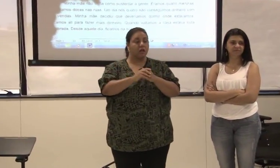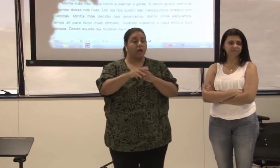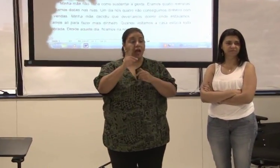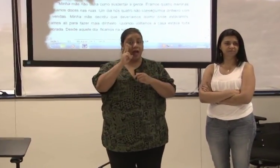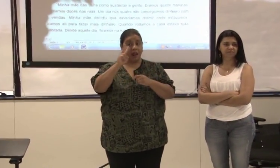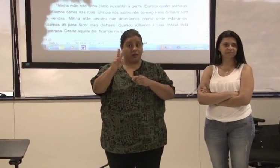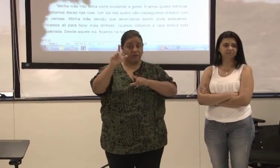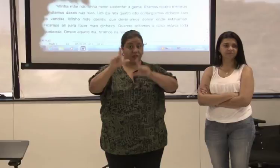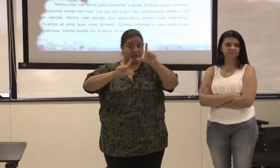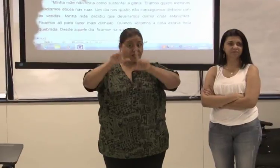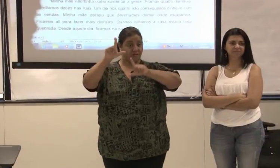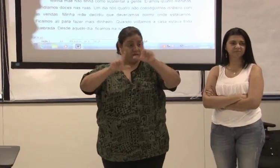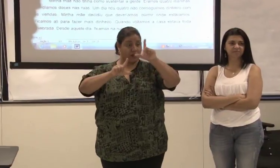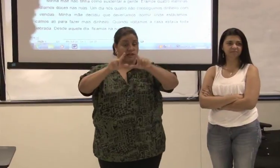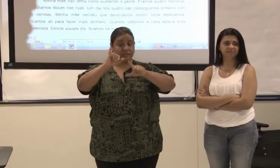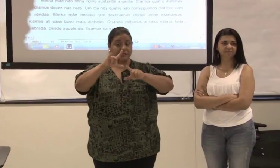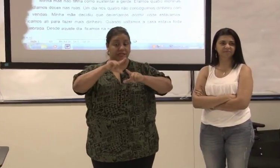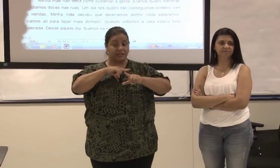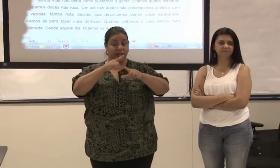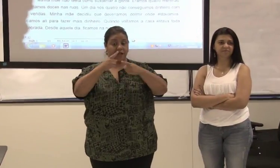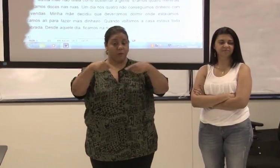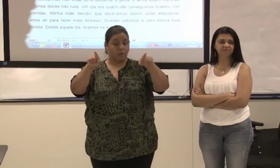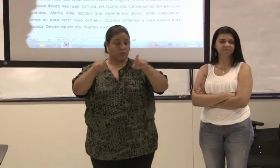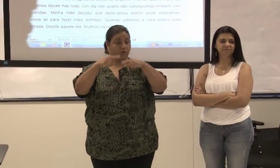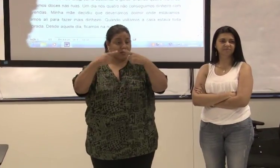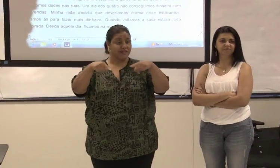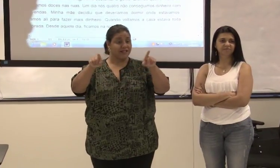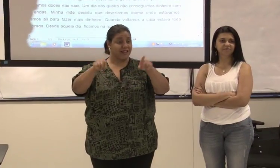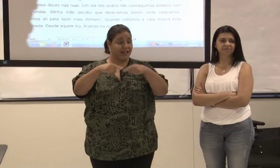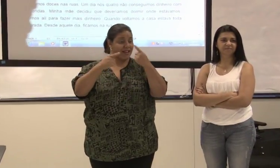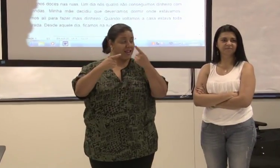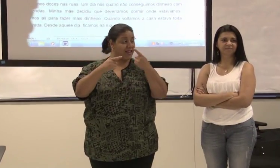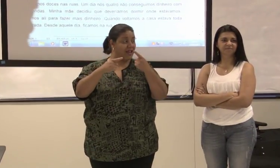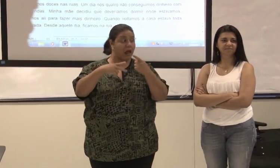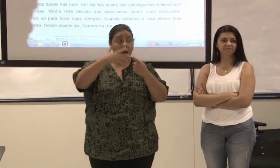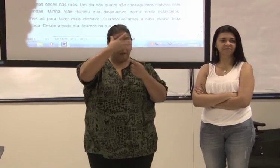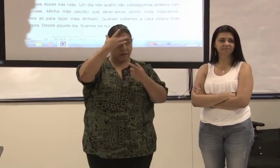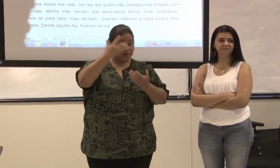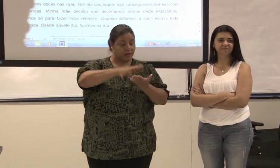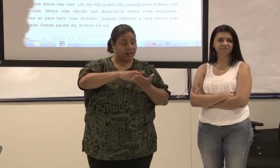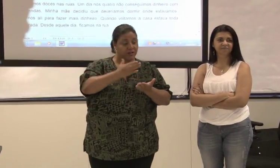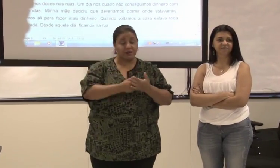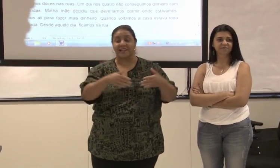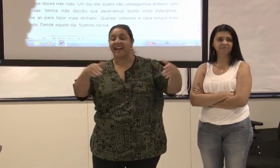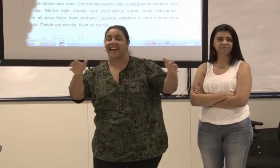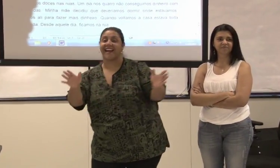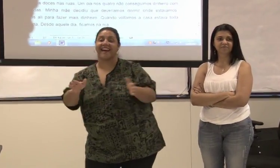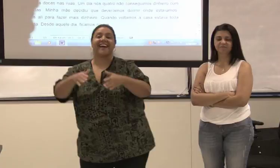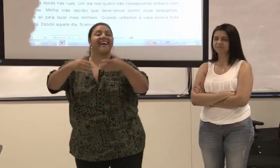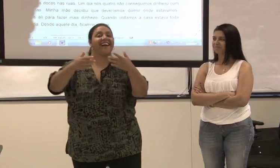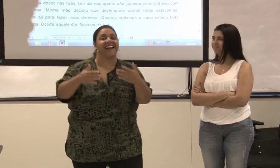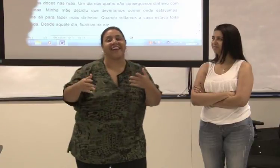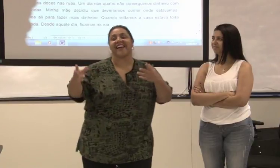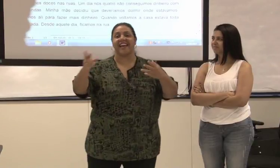assisto, quando tem música, eles sinalizam praticamente no ritmo da música. Eu acho muito interessante.